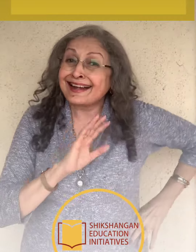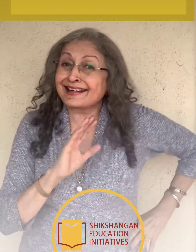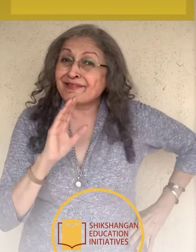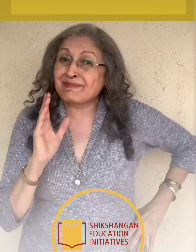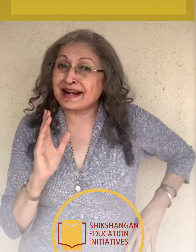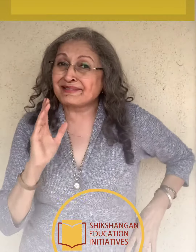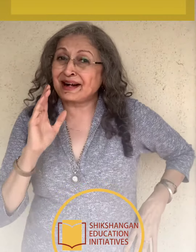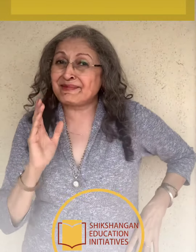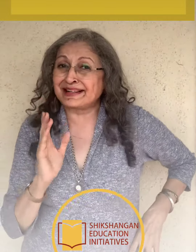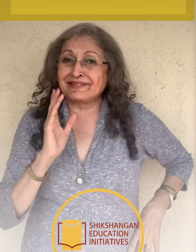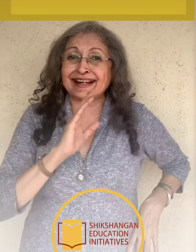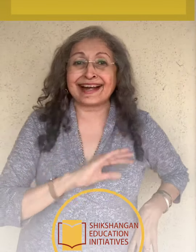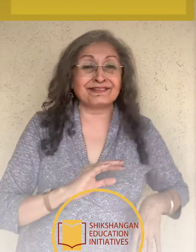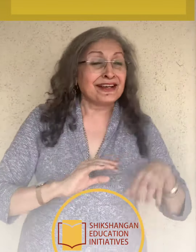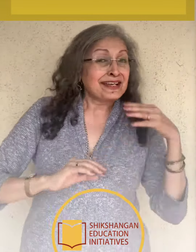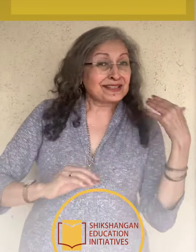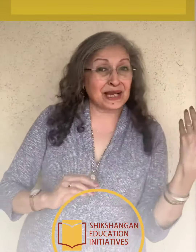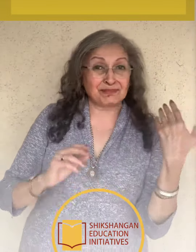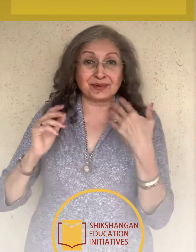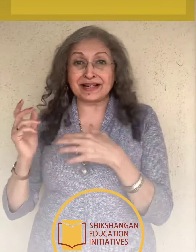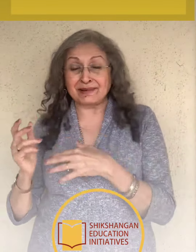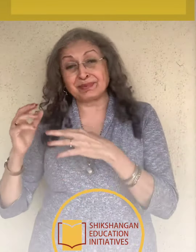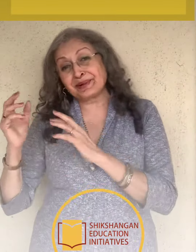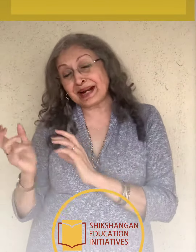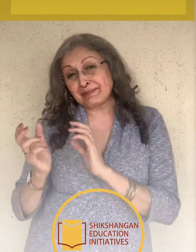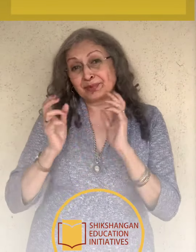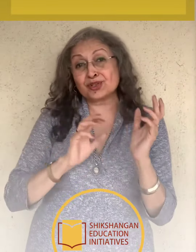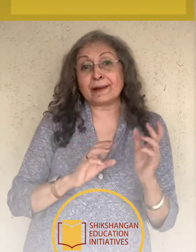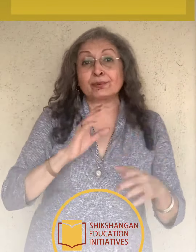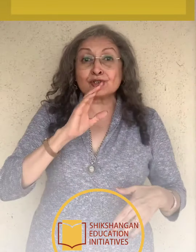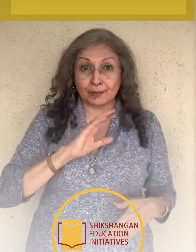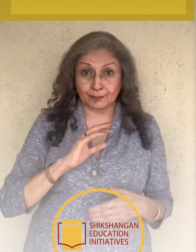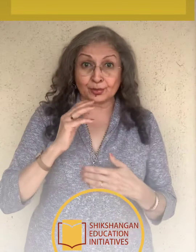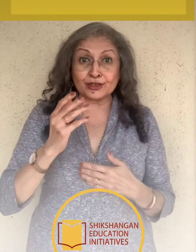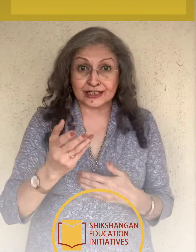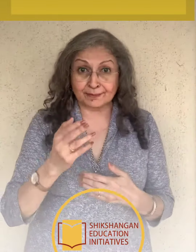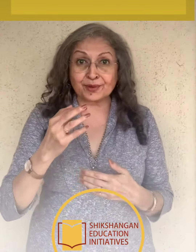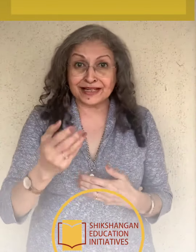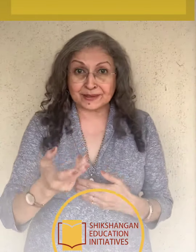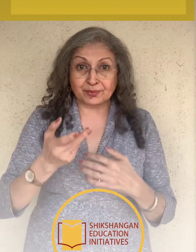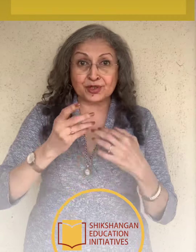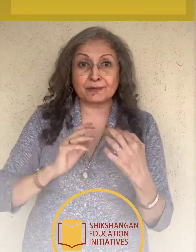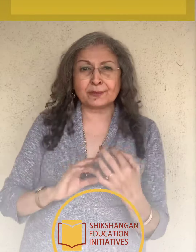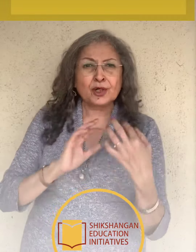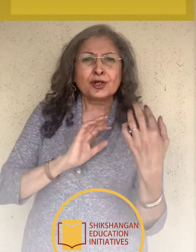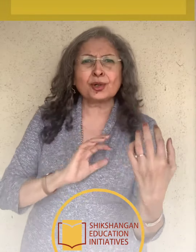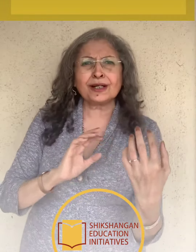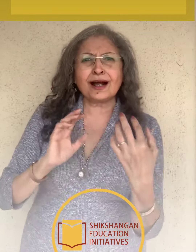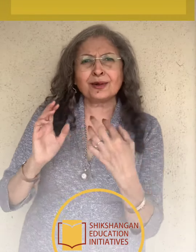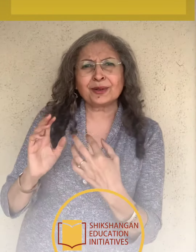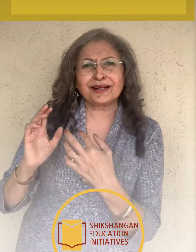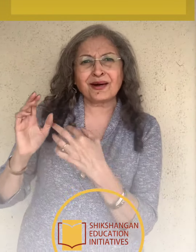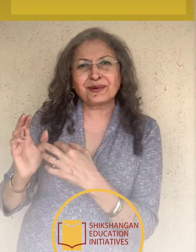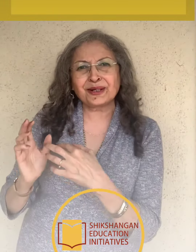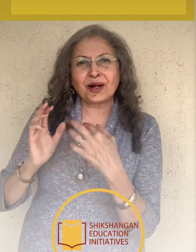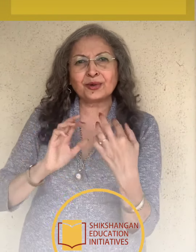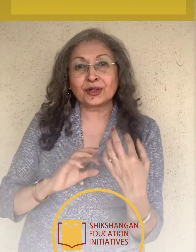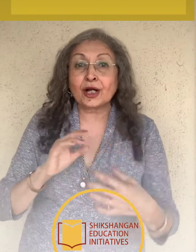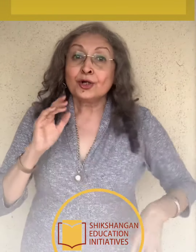खंडवा मांडवा मांडवा खंड जयपुर रायपुर रायपुर जयपुर जबलपुर नरसिंहपुर नरसिंहपुर जबलपुर कोरेगांव कोरेगांव कोरेगांव कोरेगांव